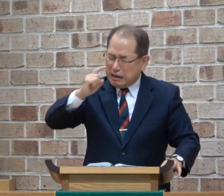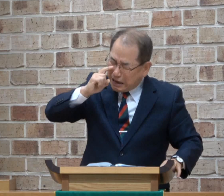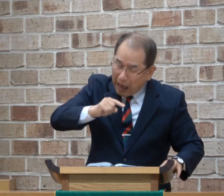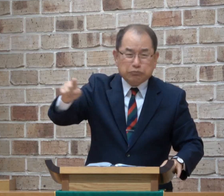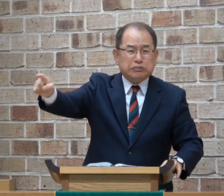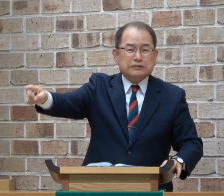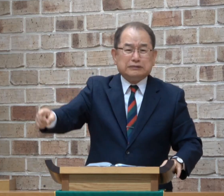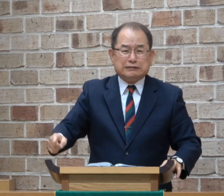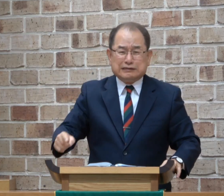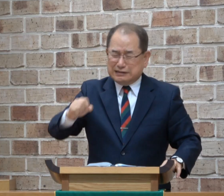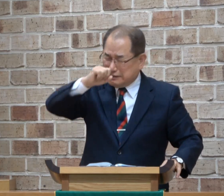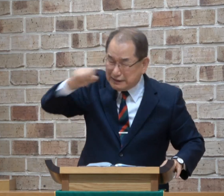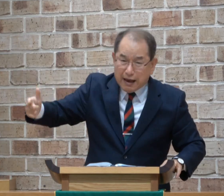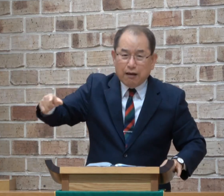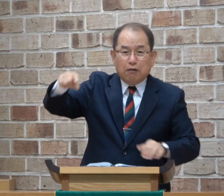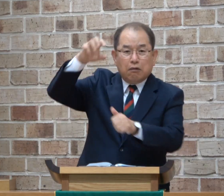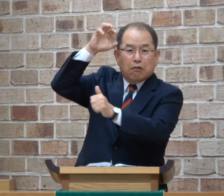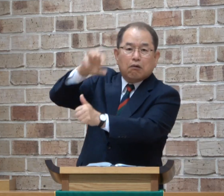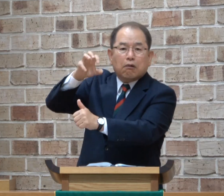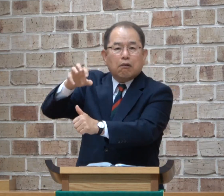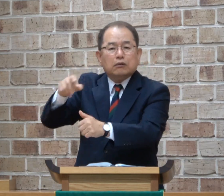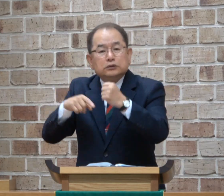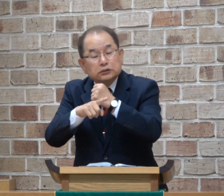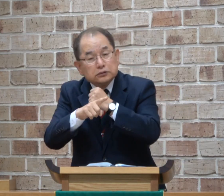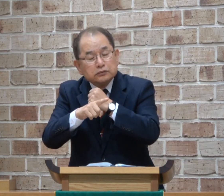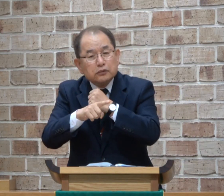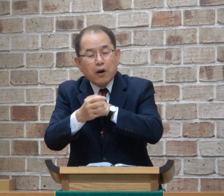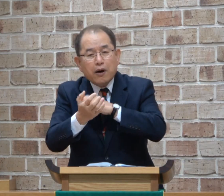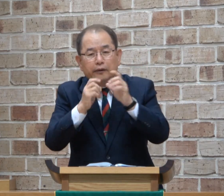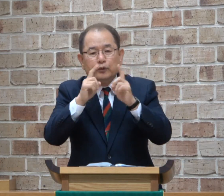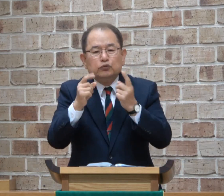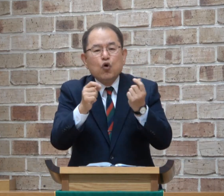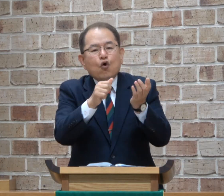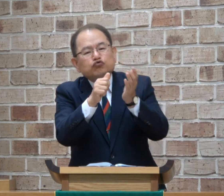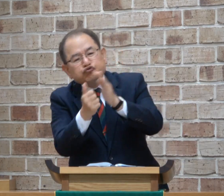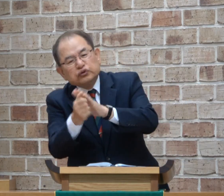모습에 대해서 많은 꾸지람을 하셨습니다. 그것은